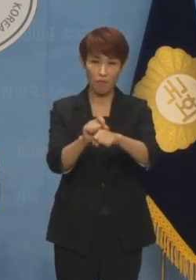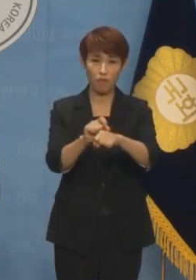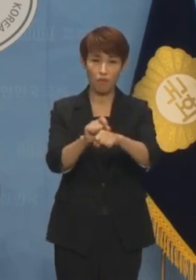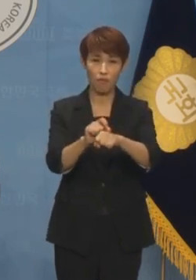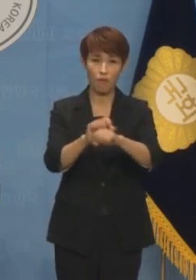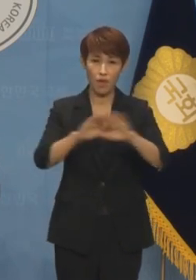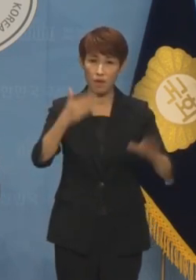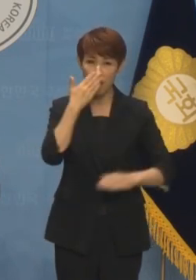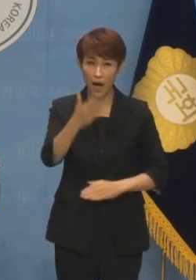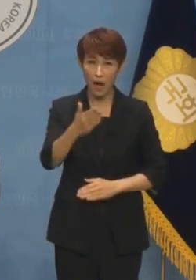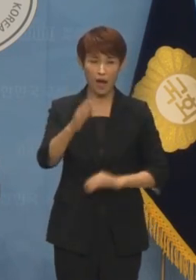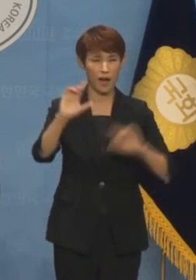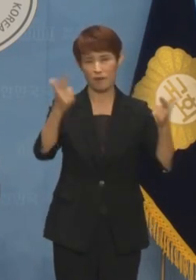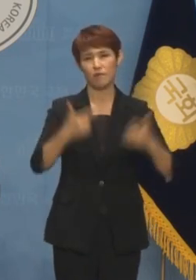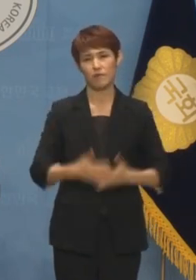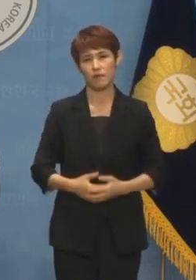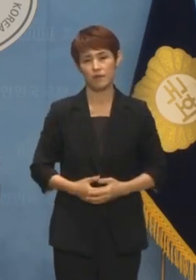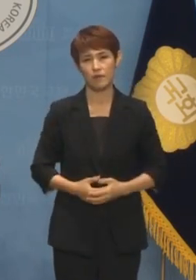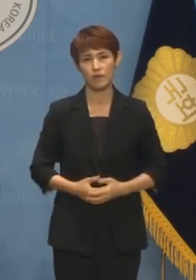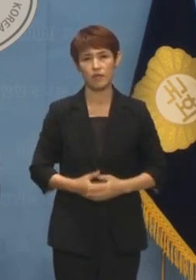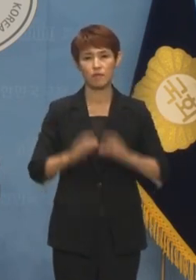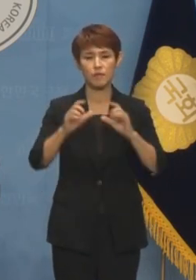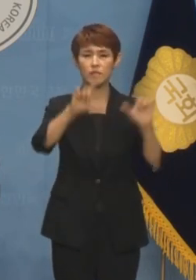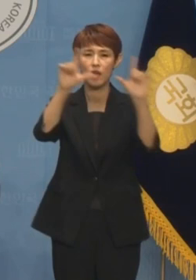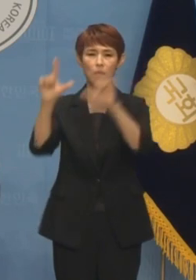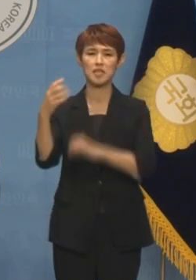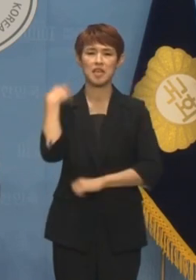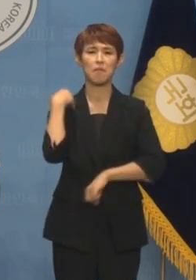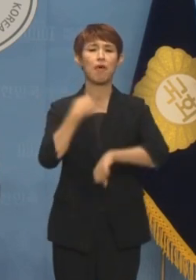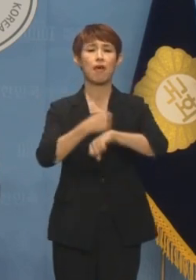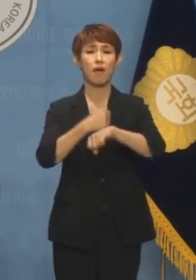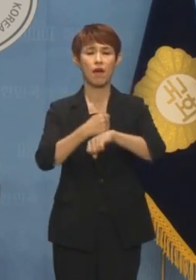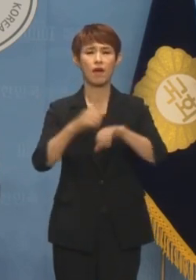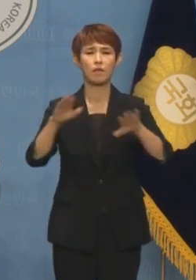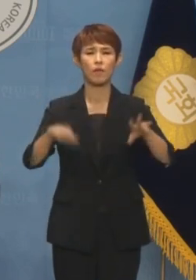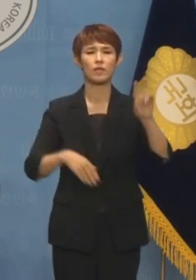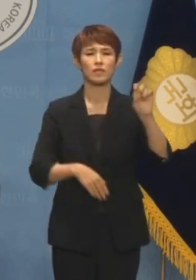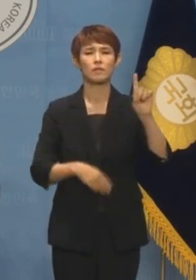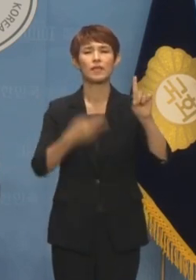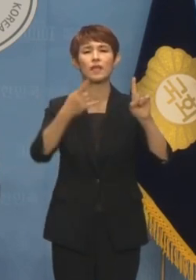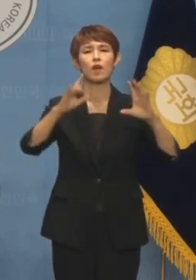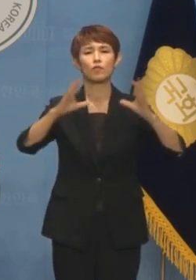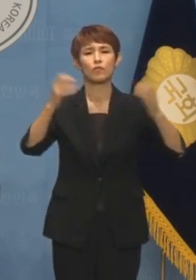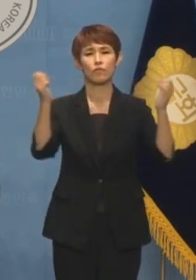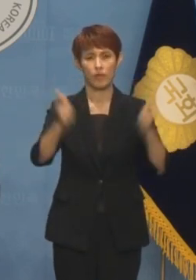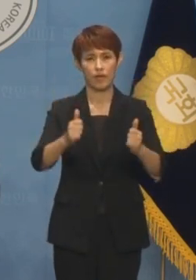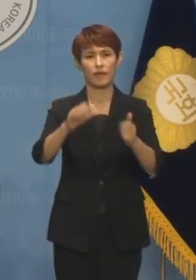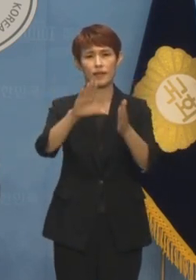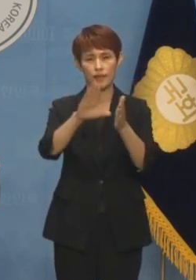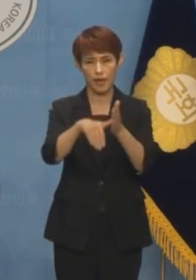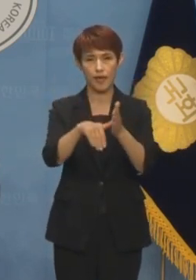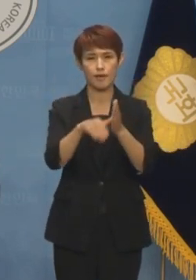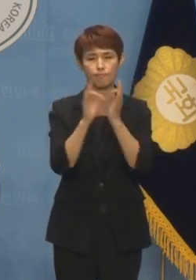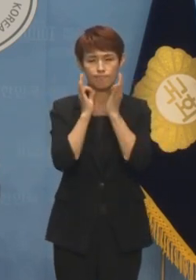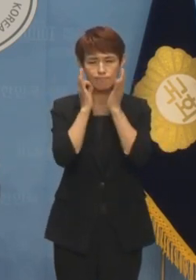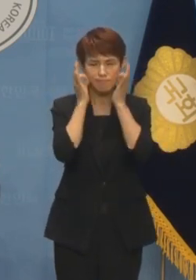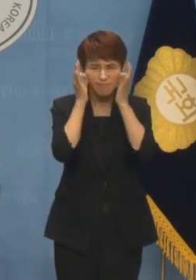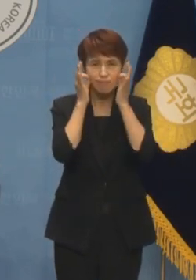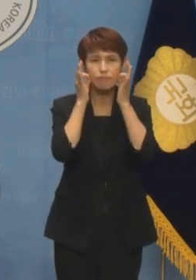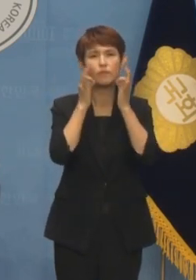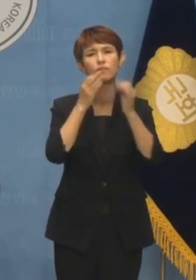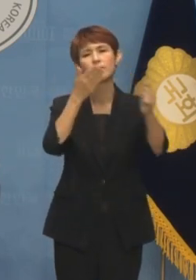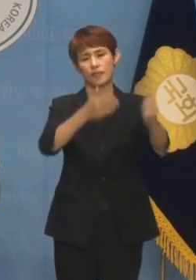아닙니다. 민생을 책임지겠다면 이번 21대 국회에서부터 의지를 제대로